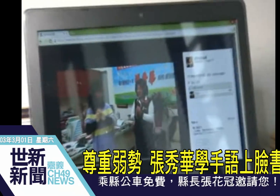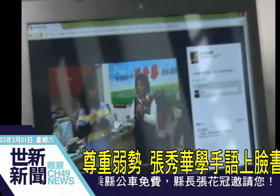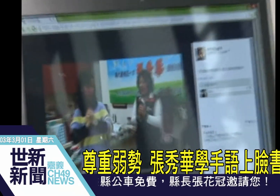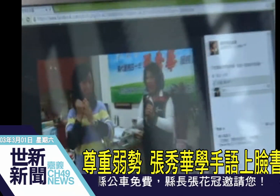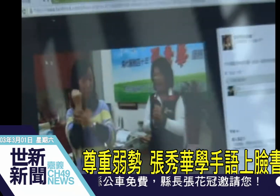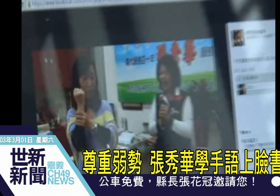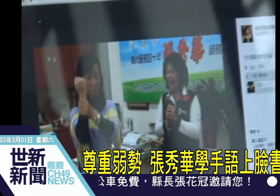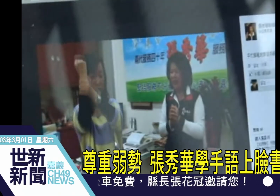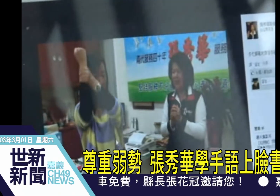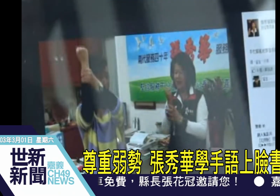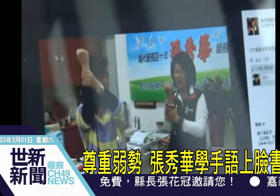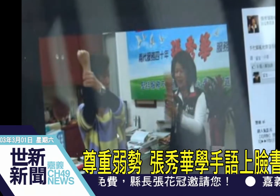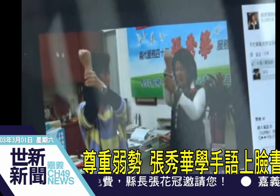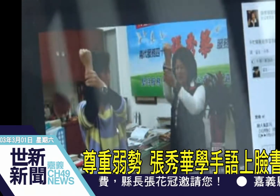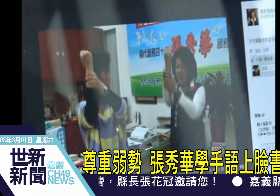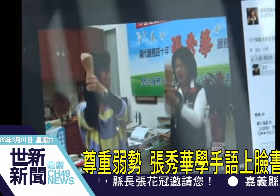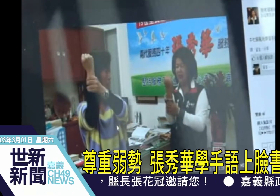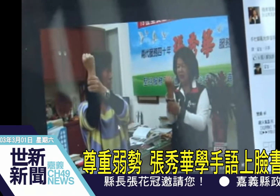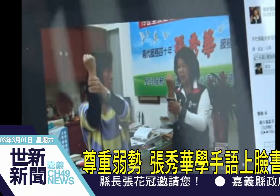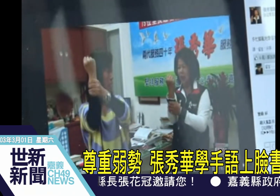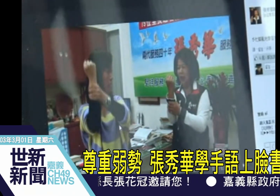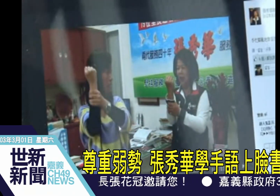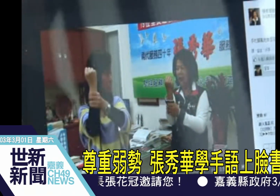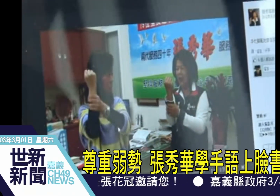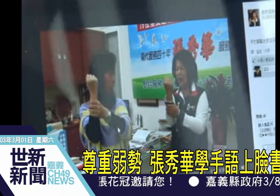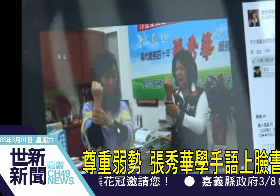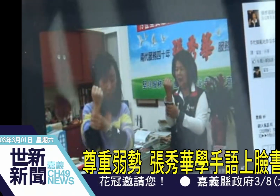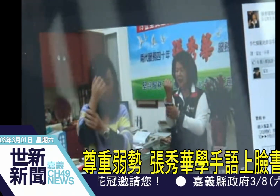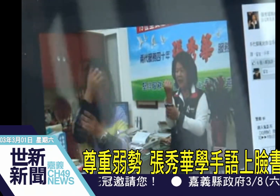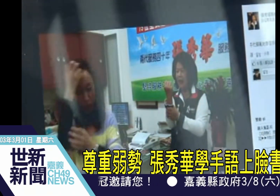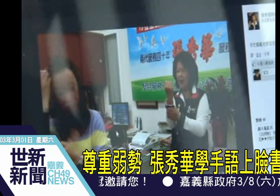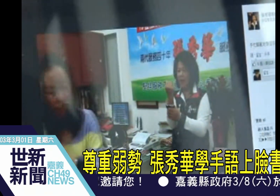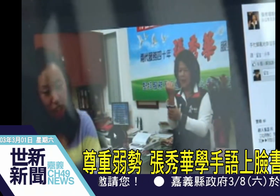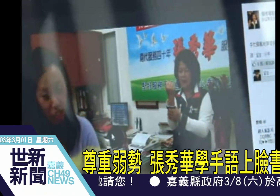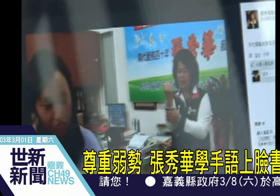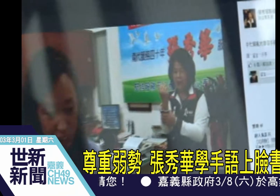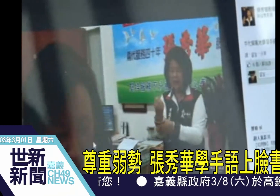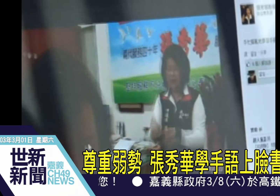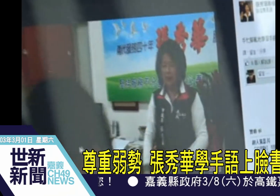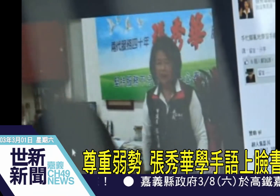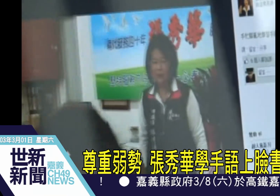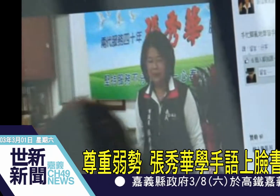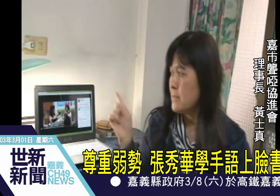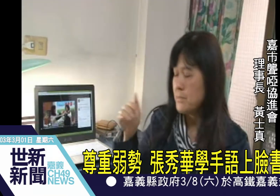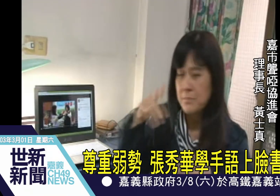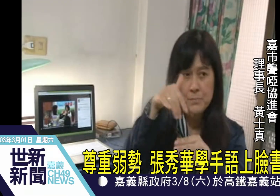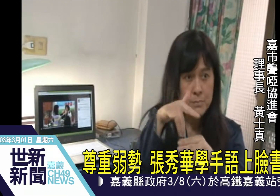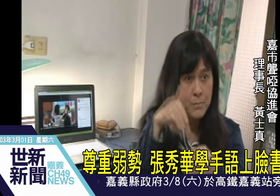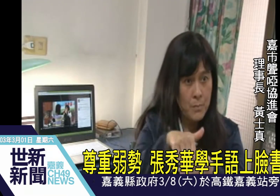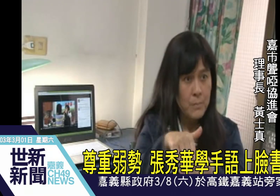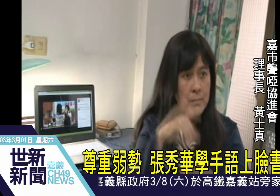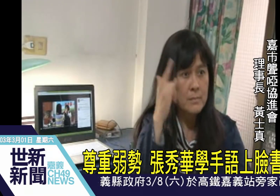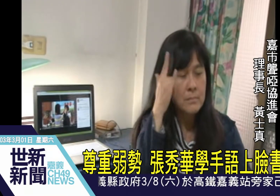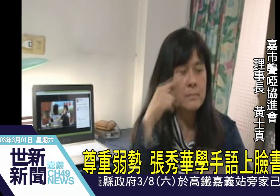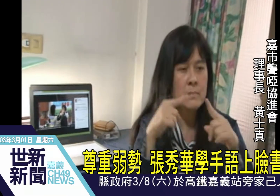选人伫咧脸书顶头用手语来表达伊参政的理念，让伊真感动。 现在我看到这个候选